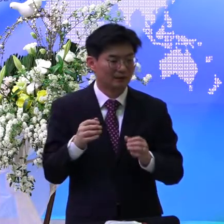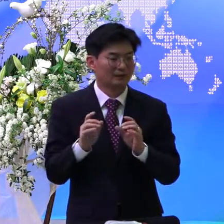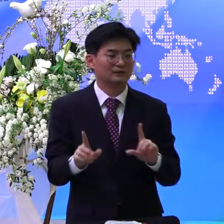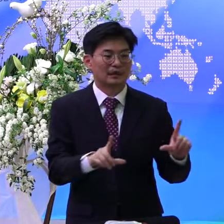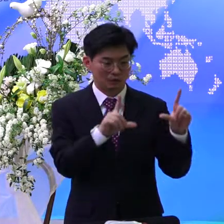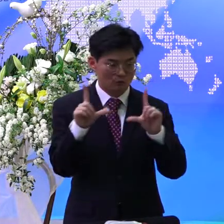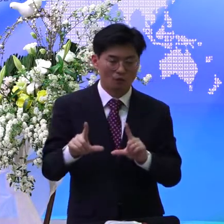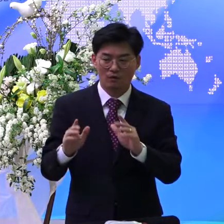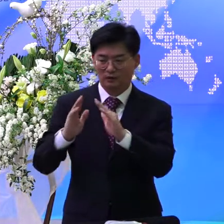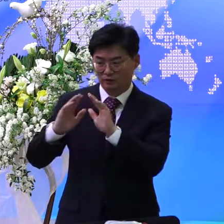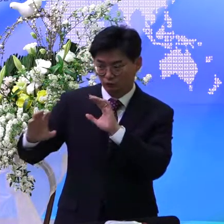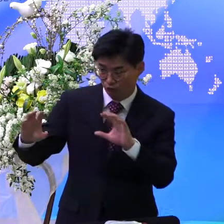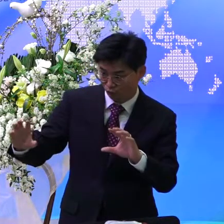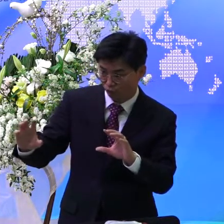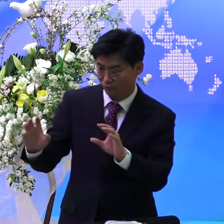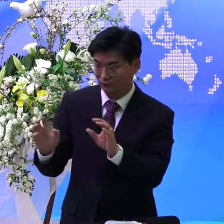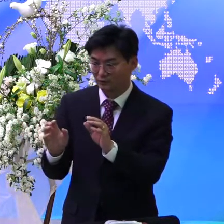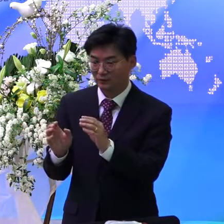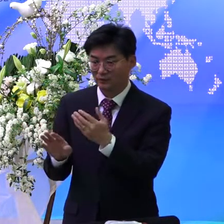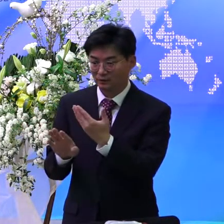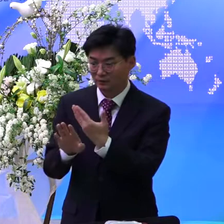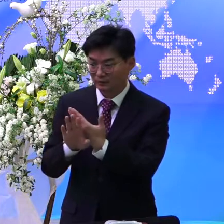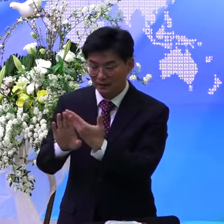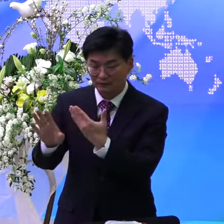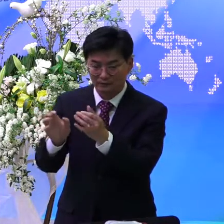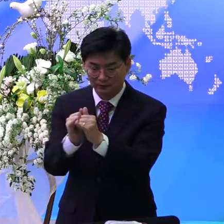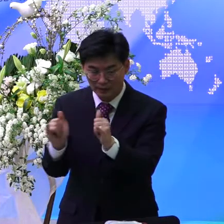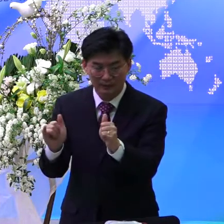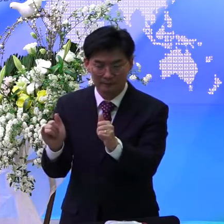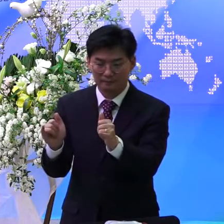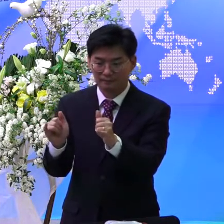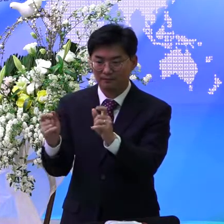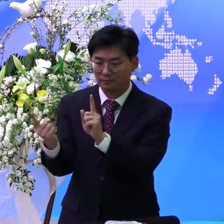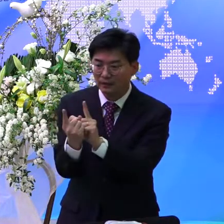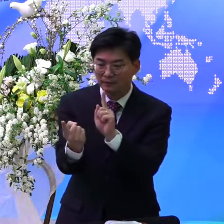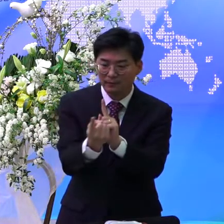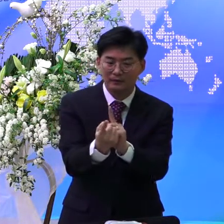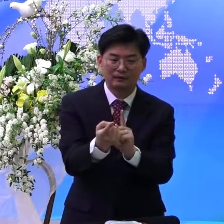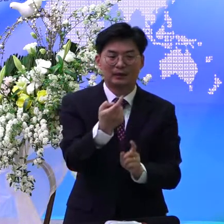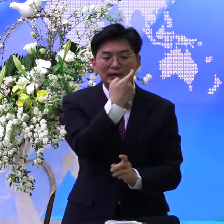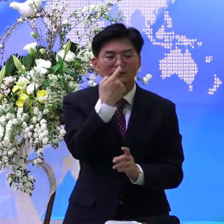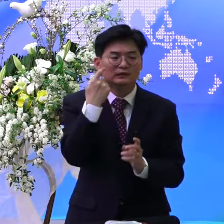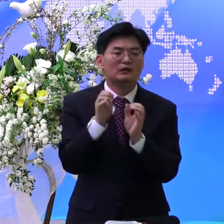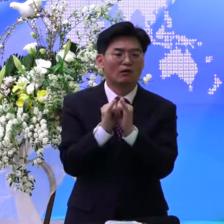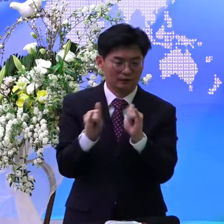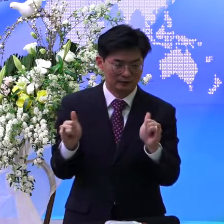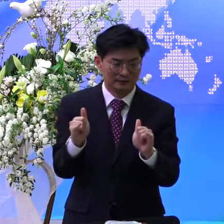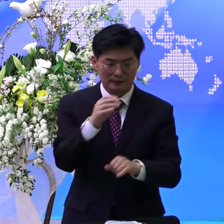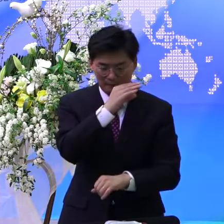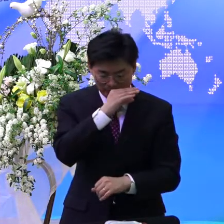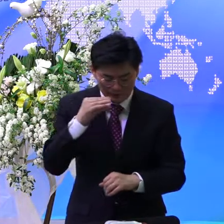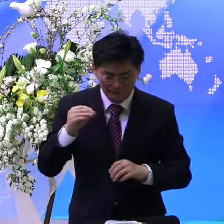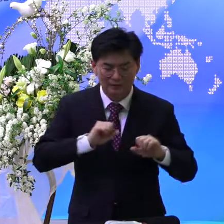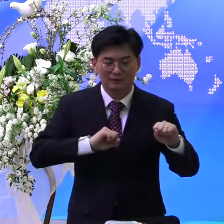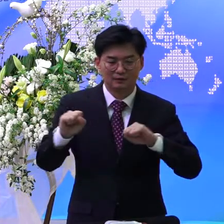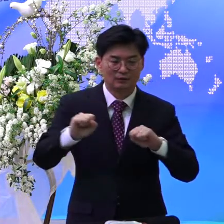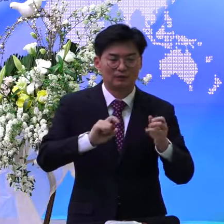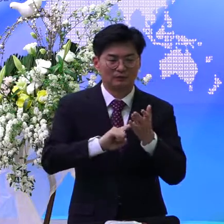끝까지 예수님의 증인되는 삶을 살아가시기를 주님의 이름으로